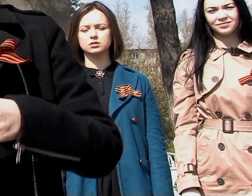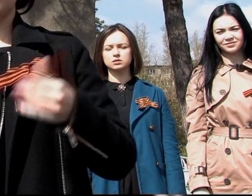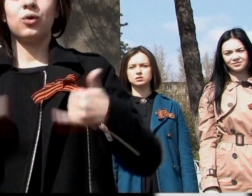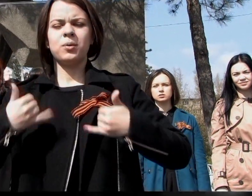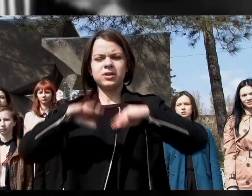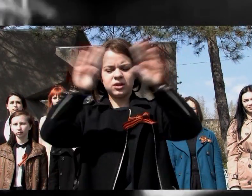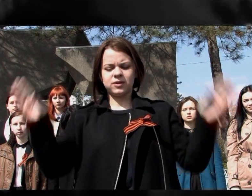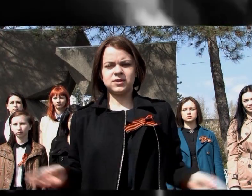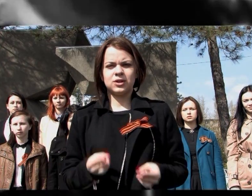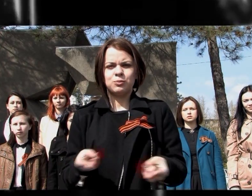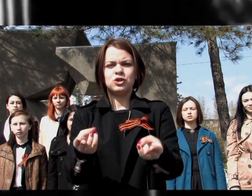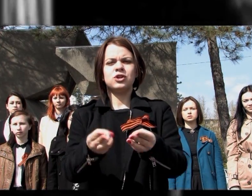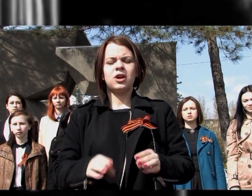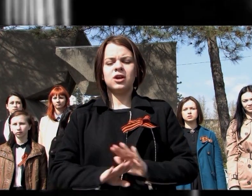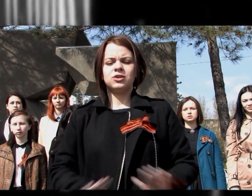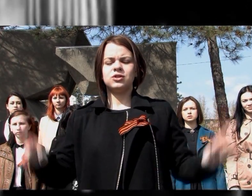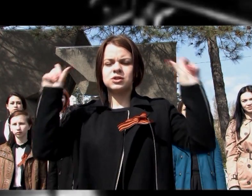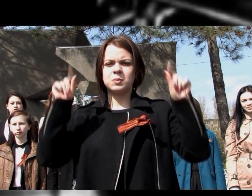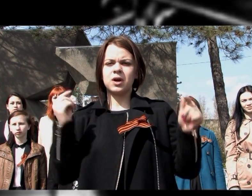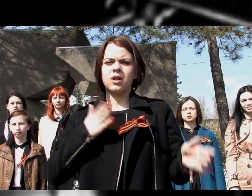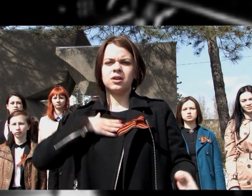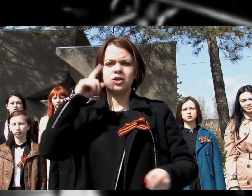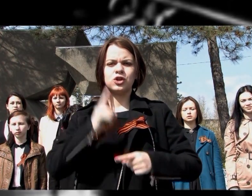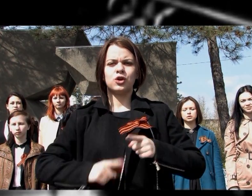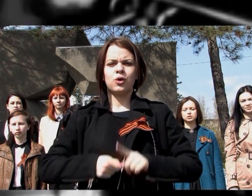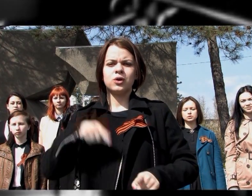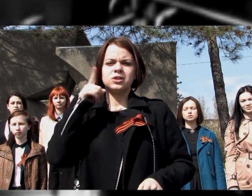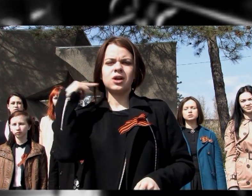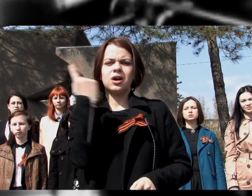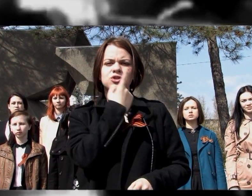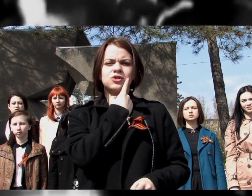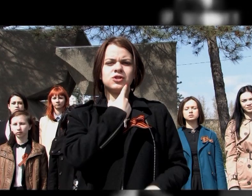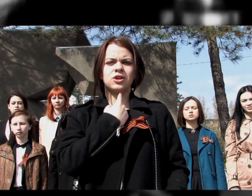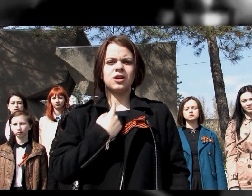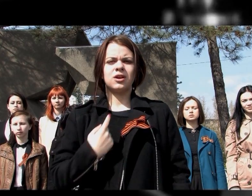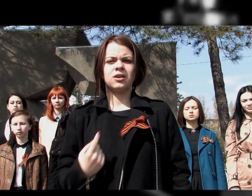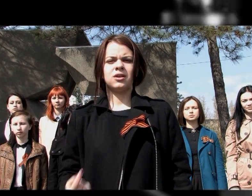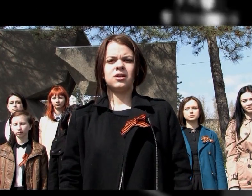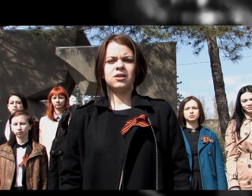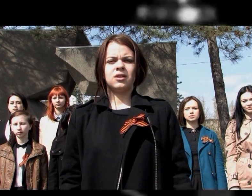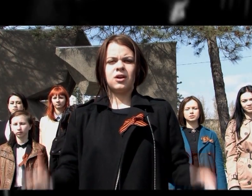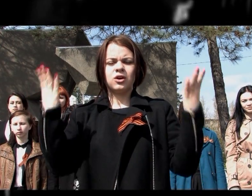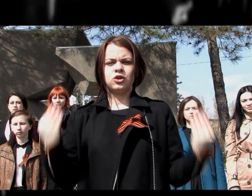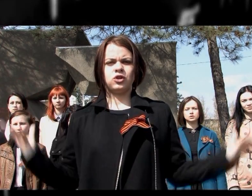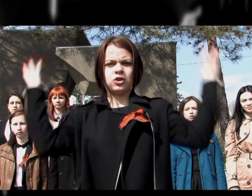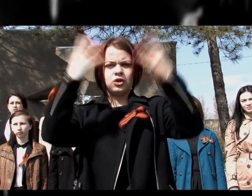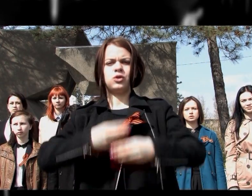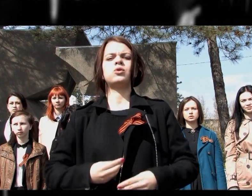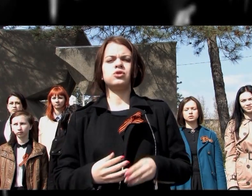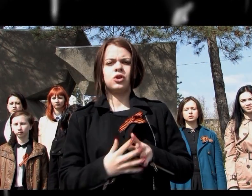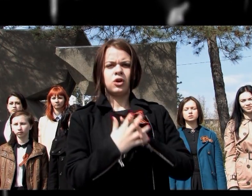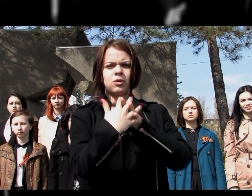Ночи у мартеновских печей не смыкала наша родина очей.